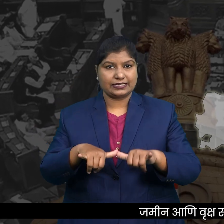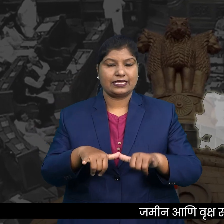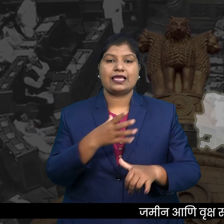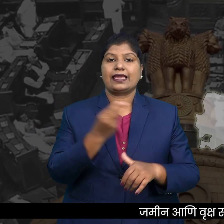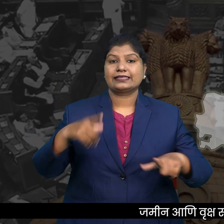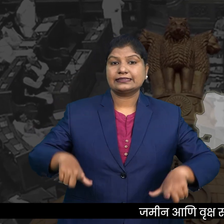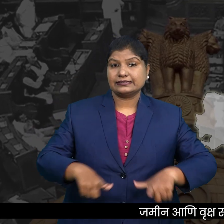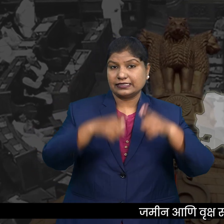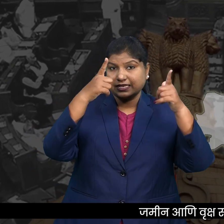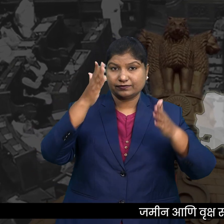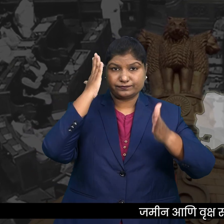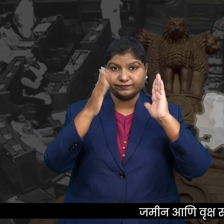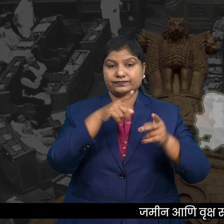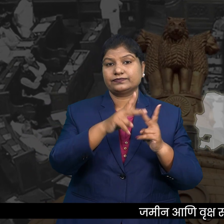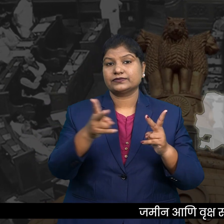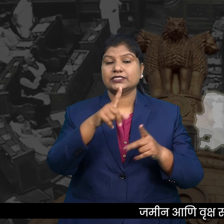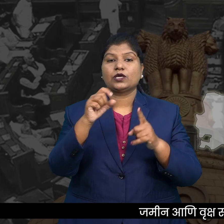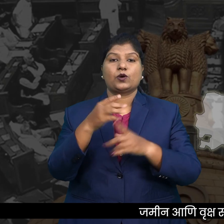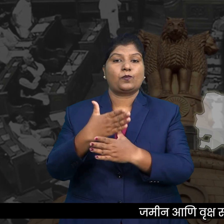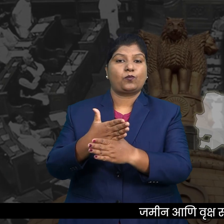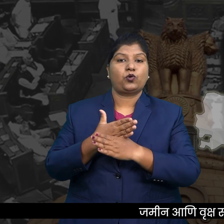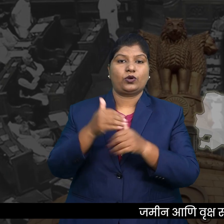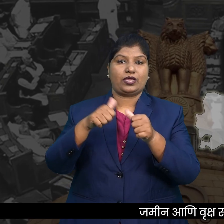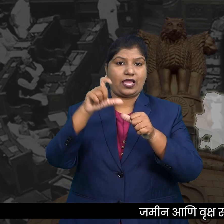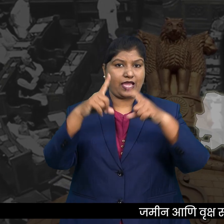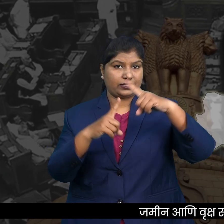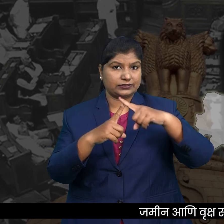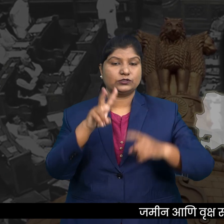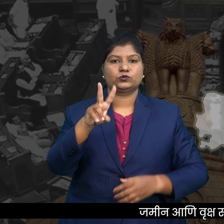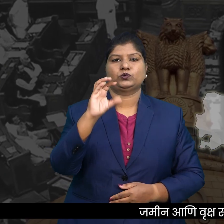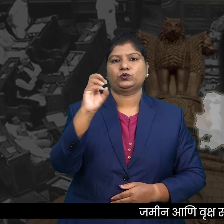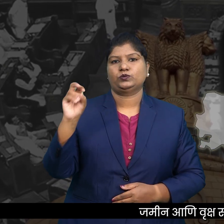जमीन आणि वृक्ष संरक्षण कायदा तयार केला.